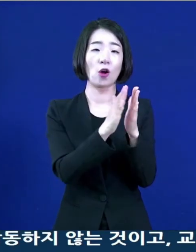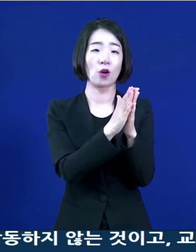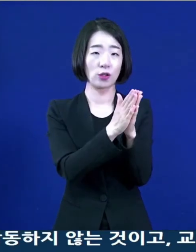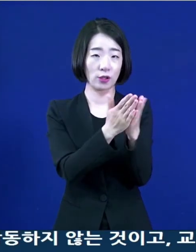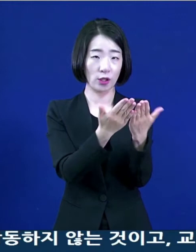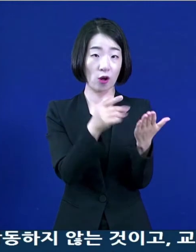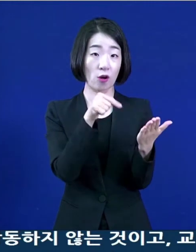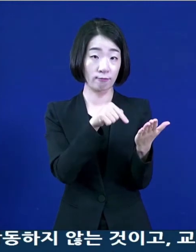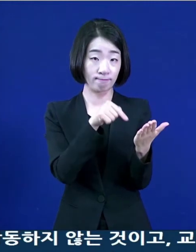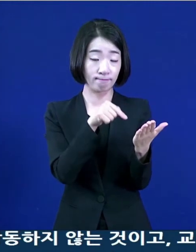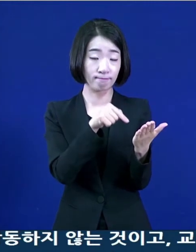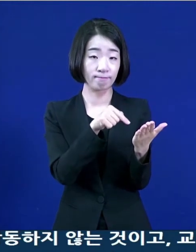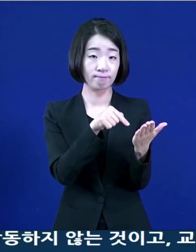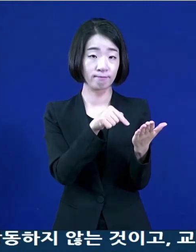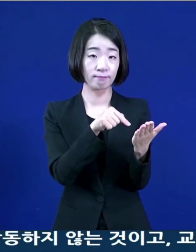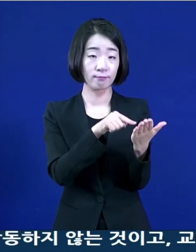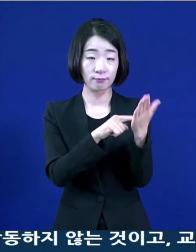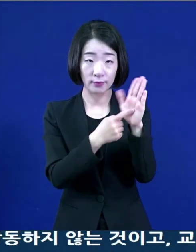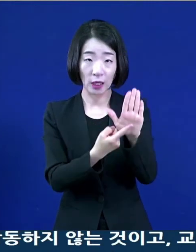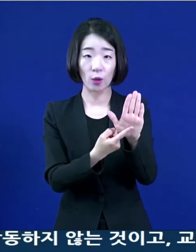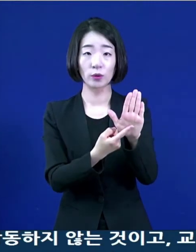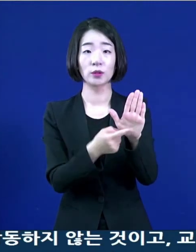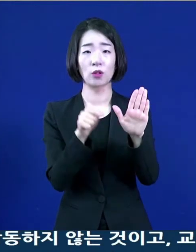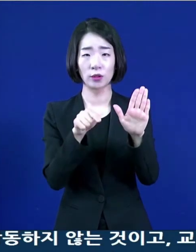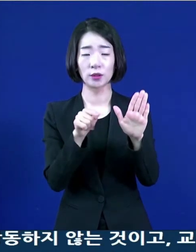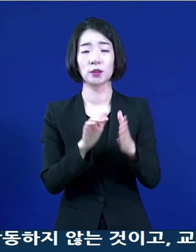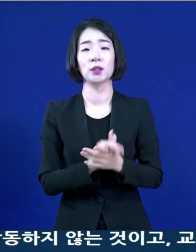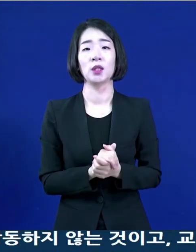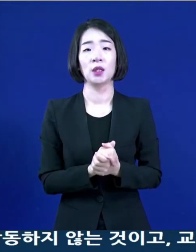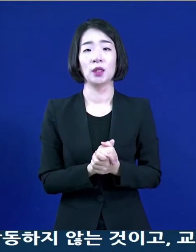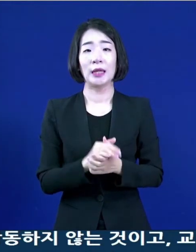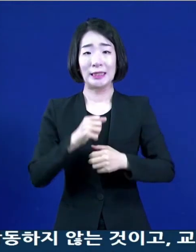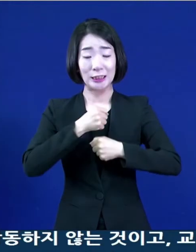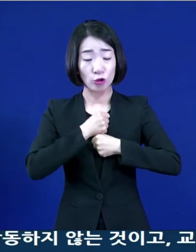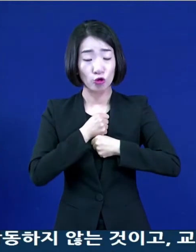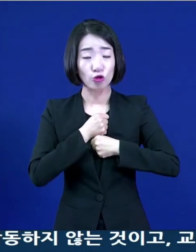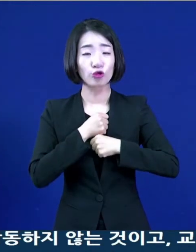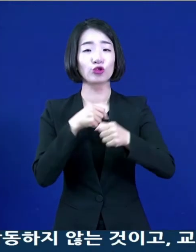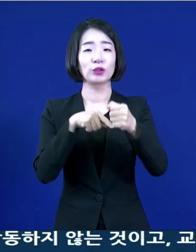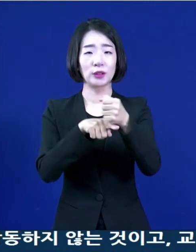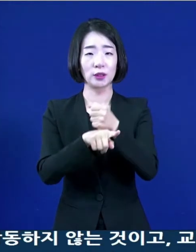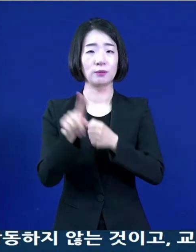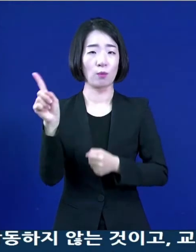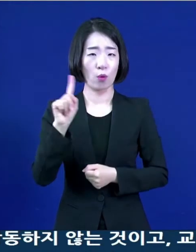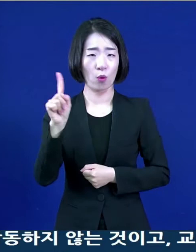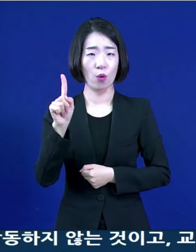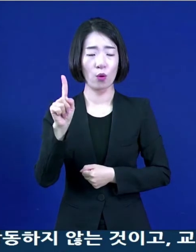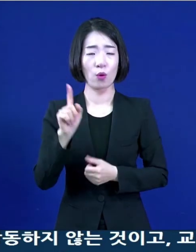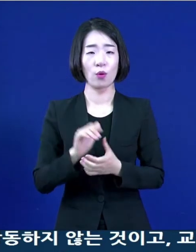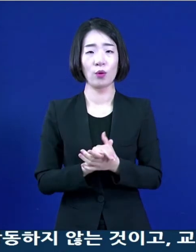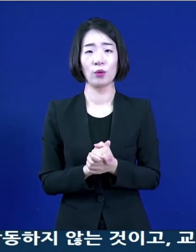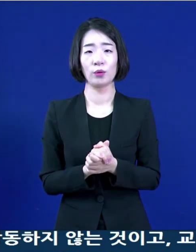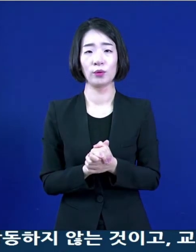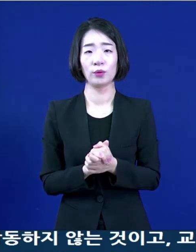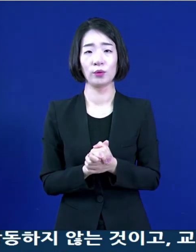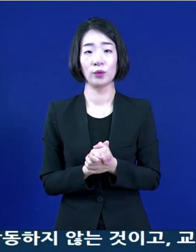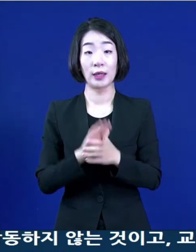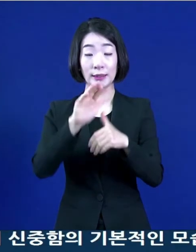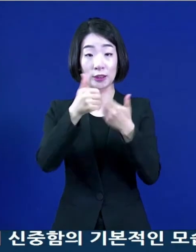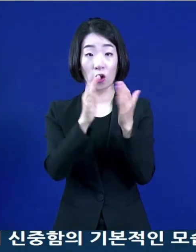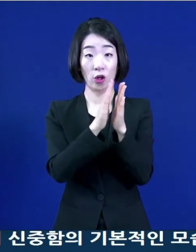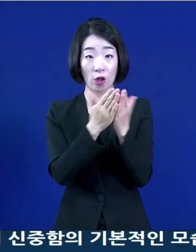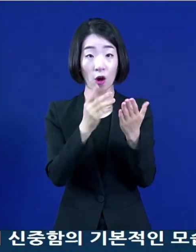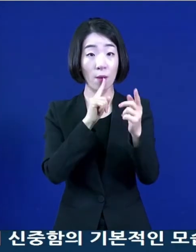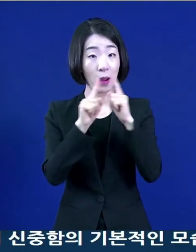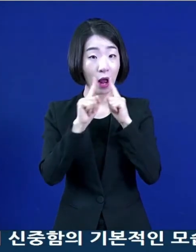나오는 신중함은 이 부분에서 우리가 탁 집어서 한 가지를 꼭 기억해 둘 게 있습니다. 성경에서